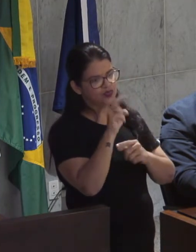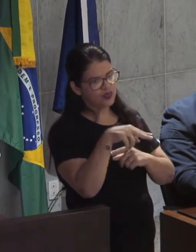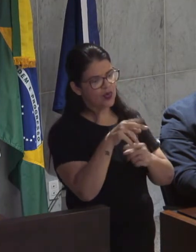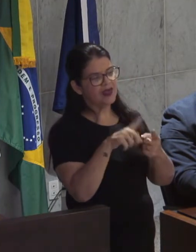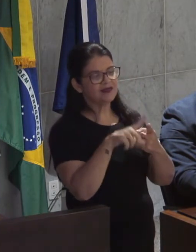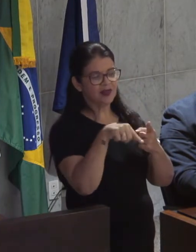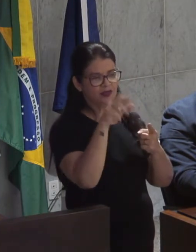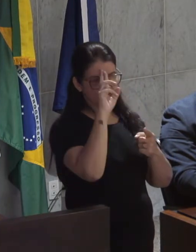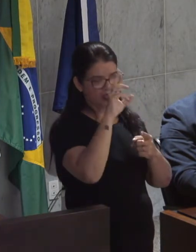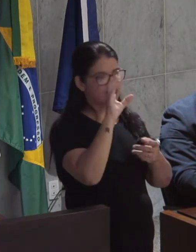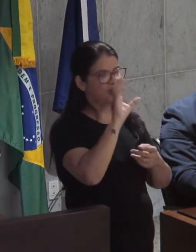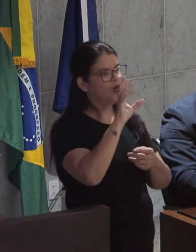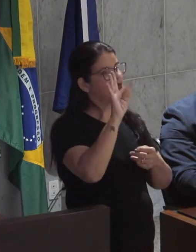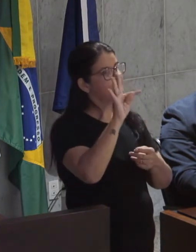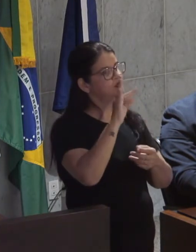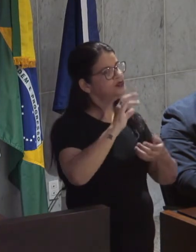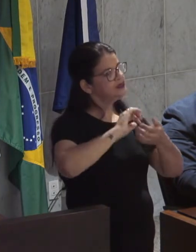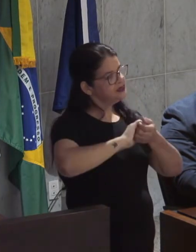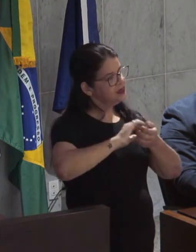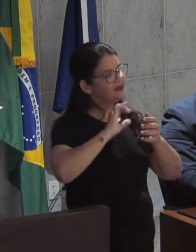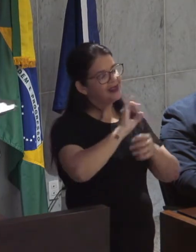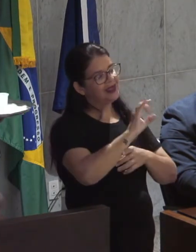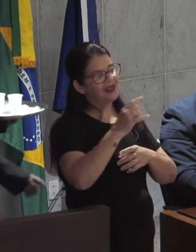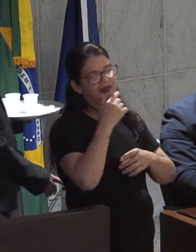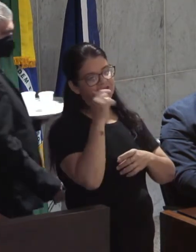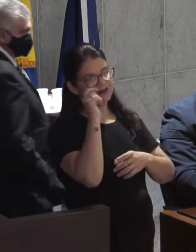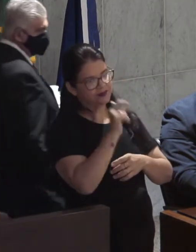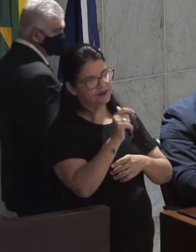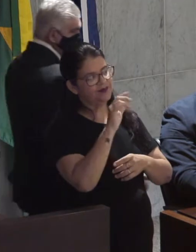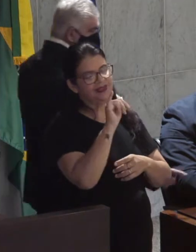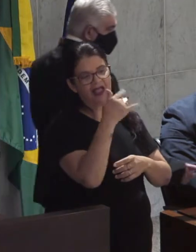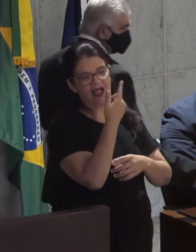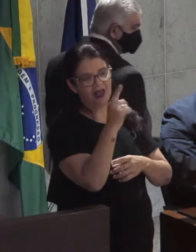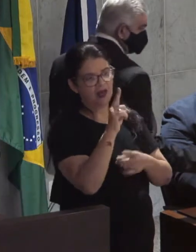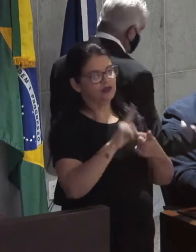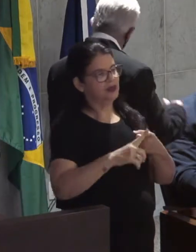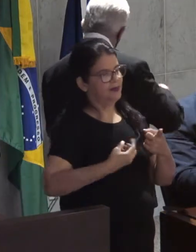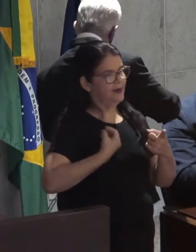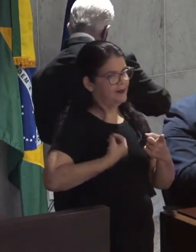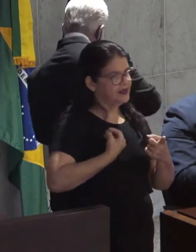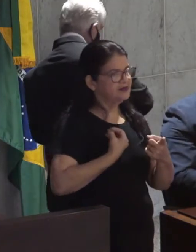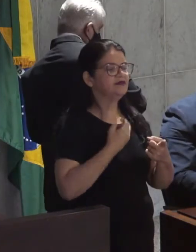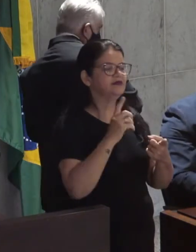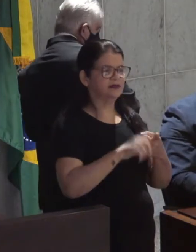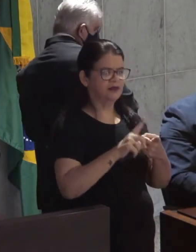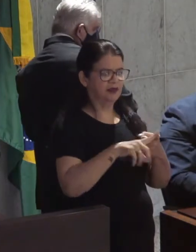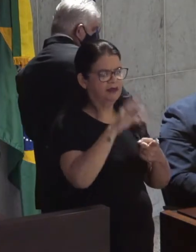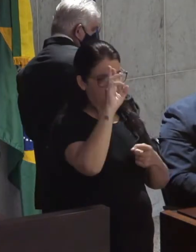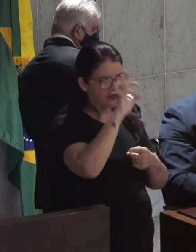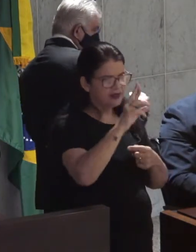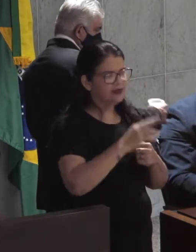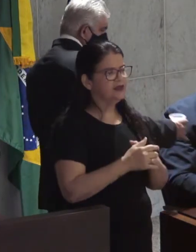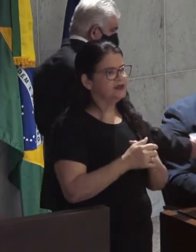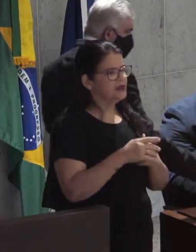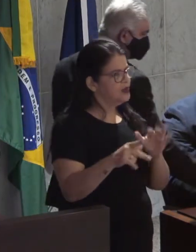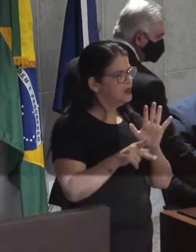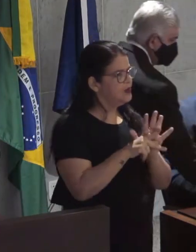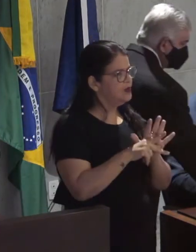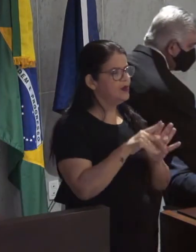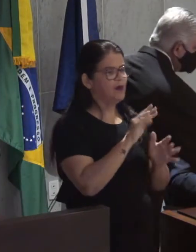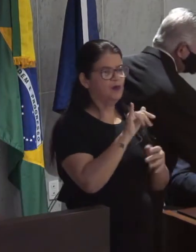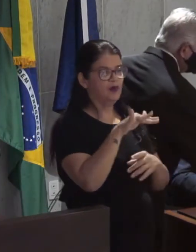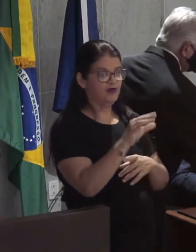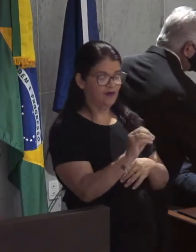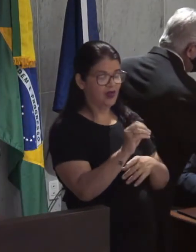da CUT, eu queria saudar a cada um e a cada uma. O Carlão também aqui presente, também da direção, e o próprio Bonifácio,